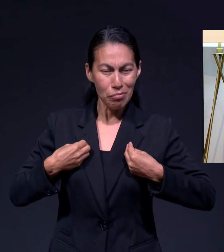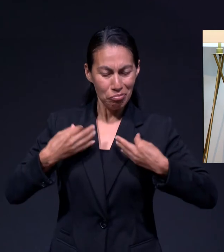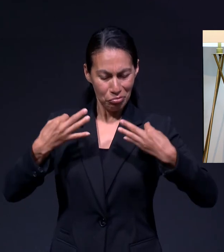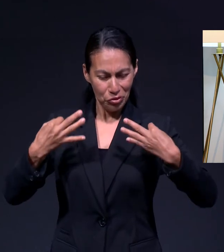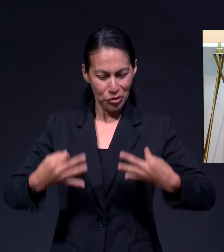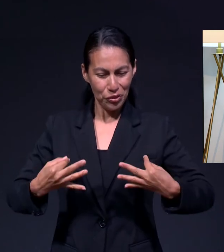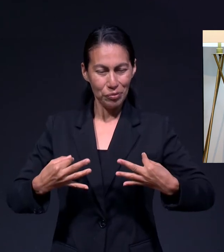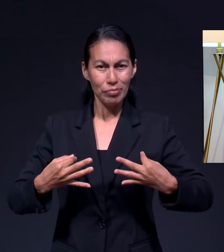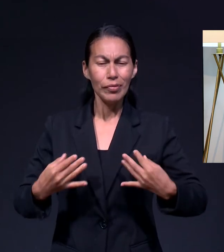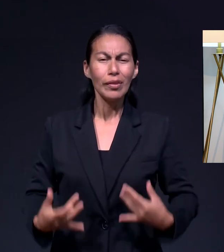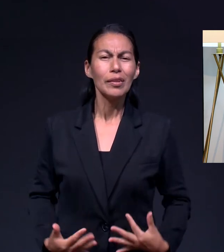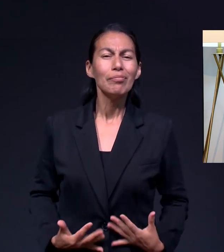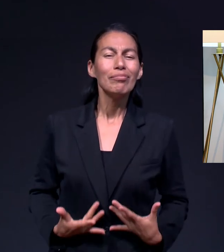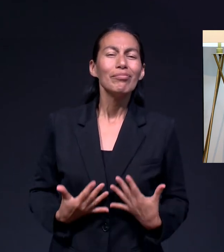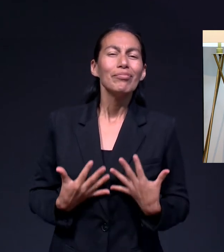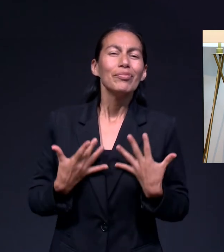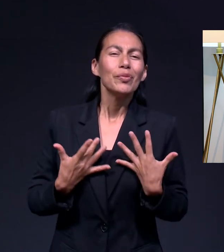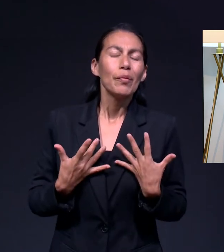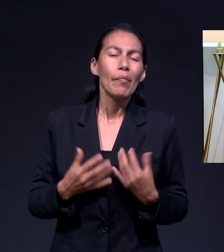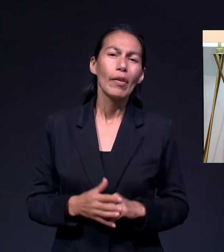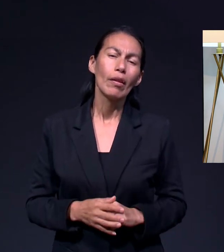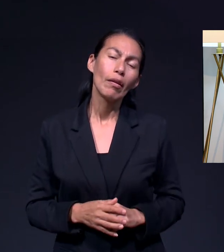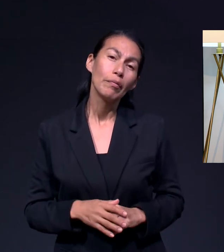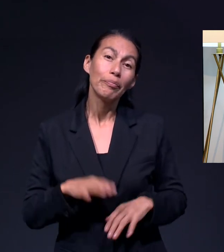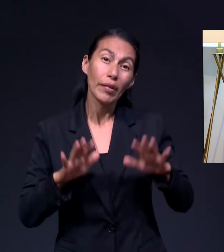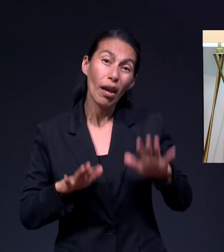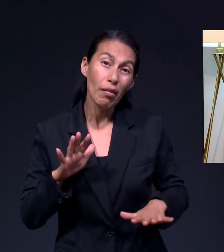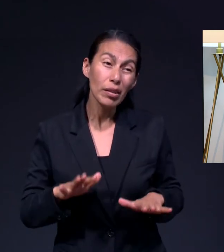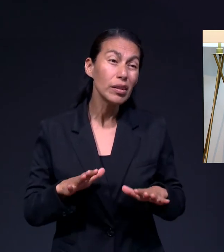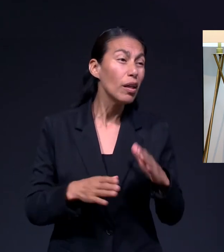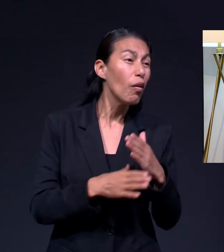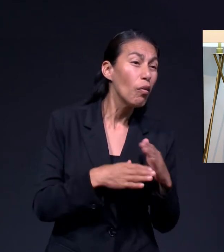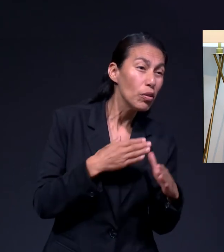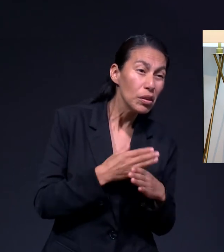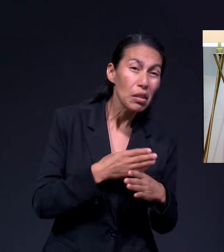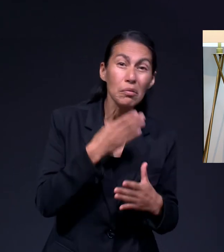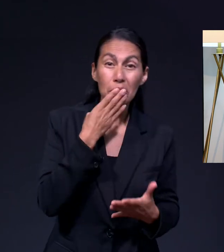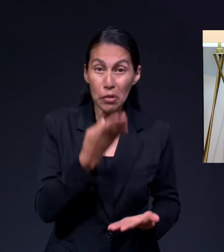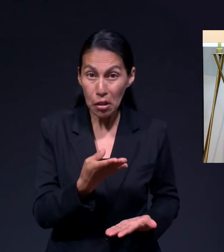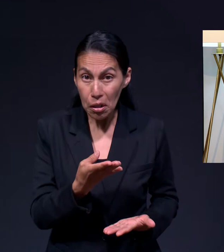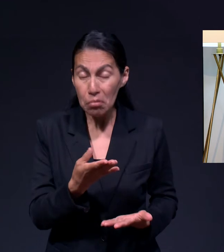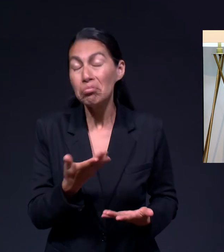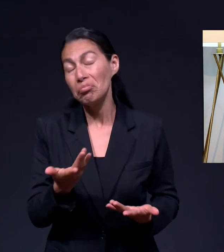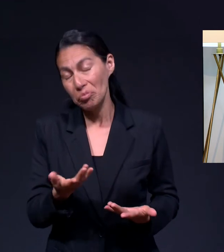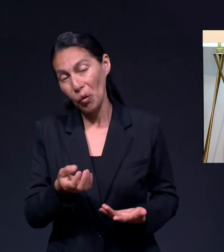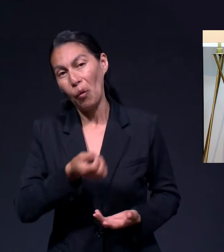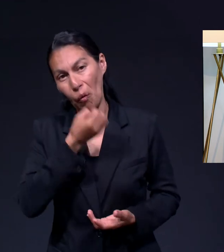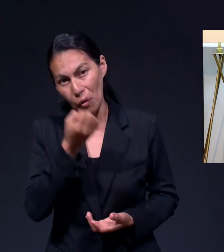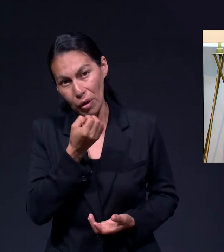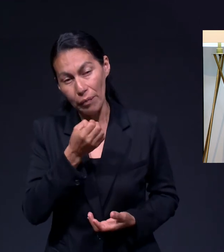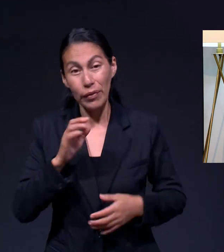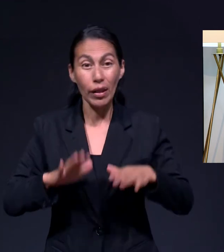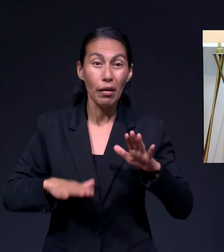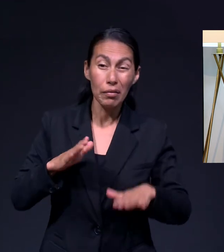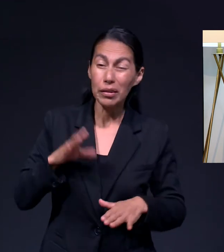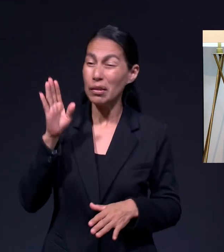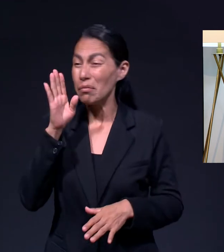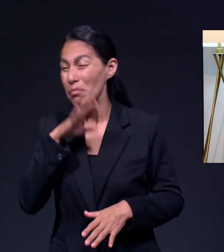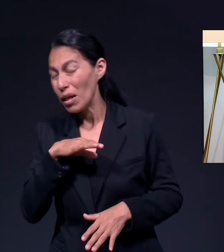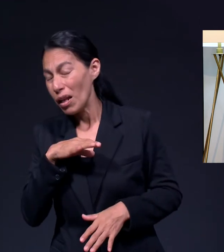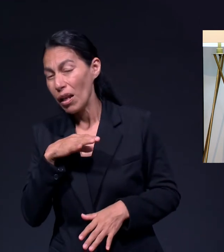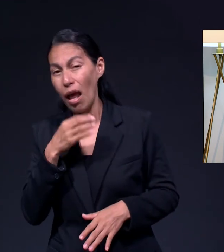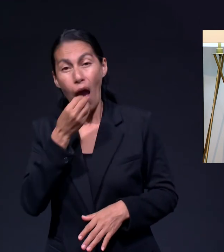renovar tu vida cuando las cosas van bien ahora cuando las cosas van mal ahora en